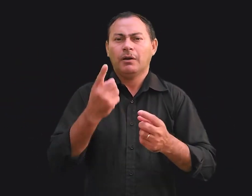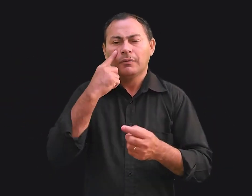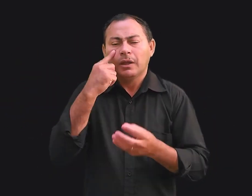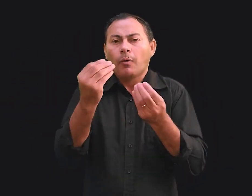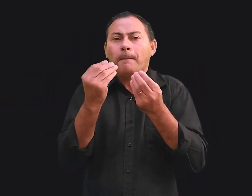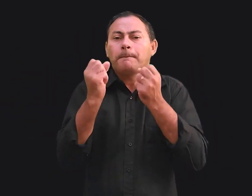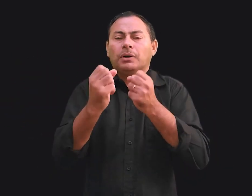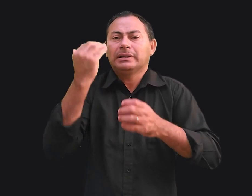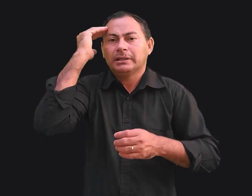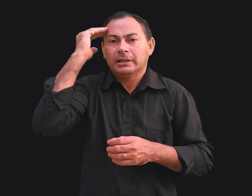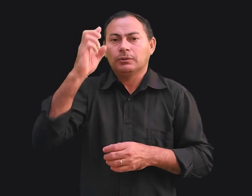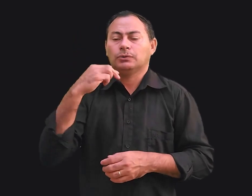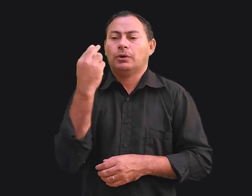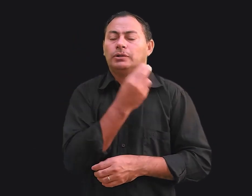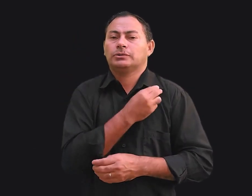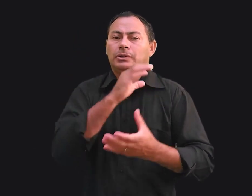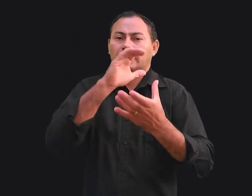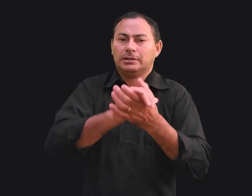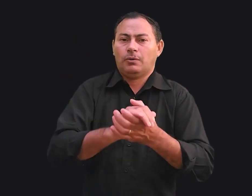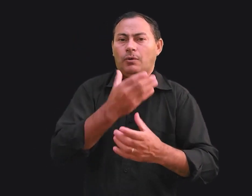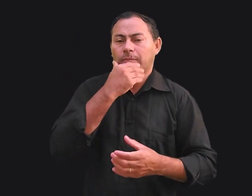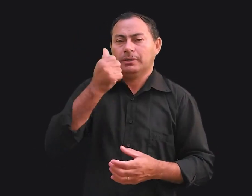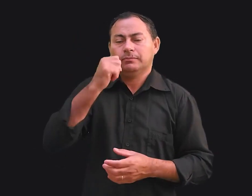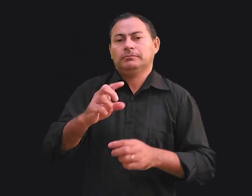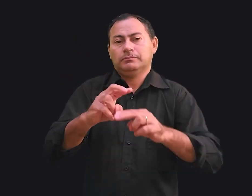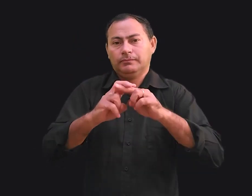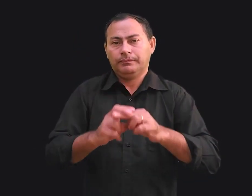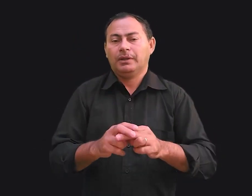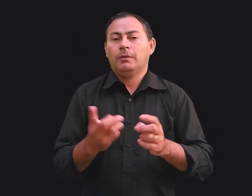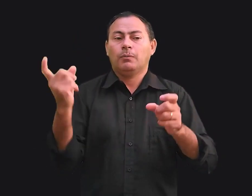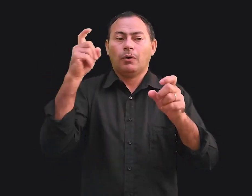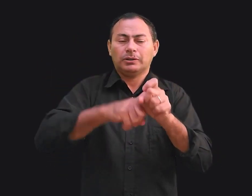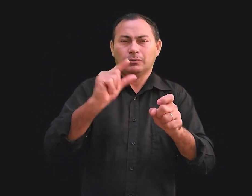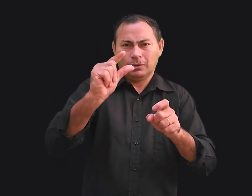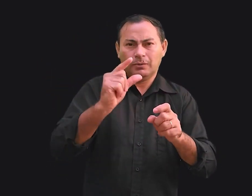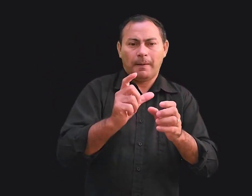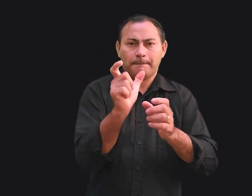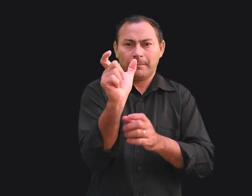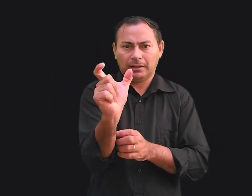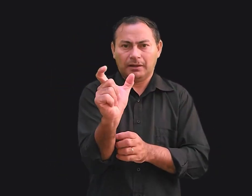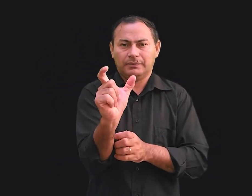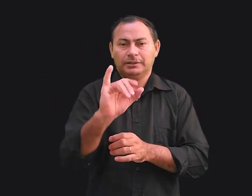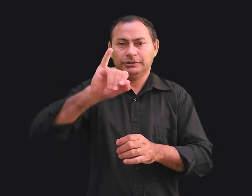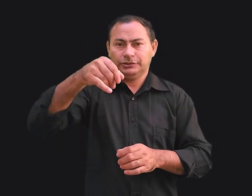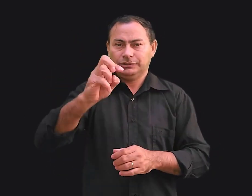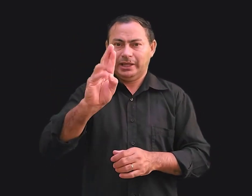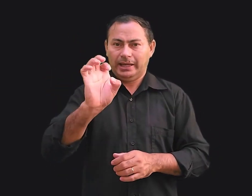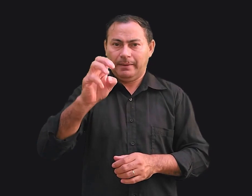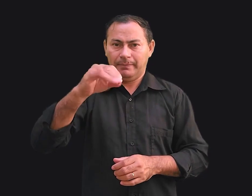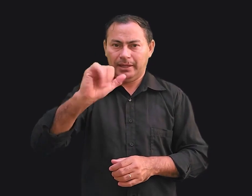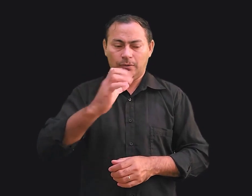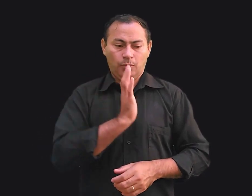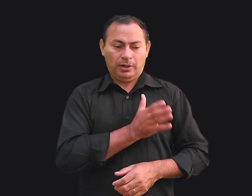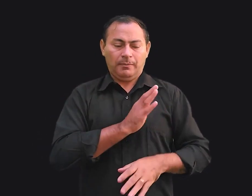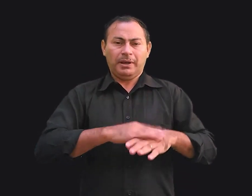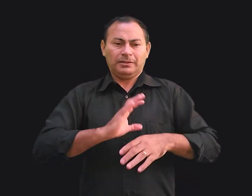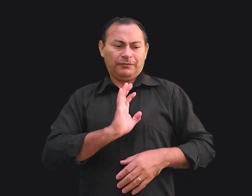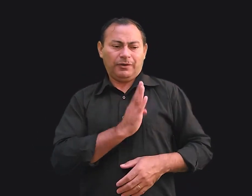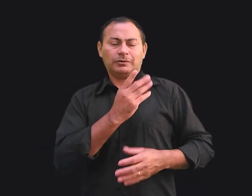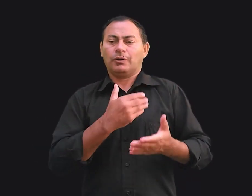vamos ver como podemos entender o nosso cônjuge. Para tanto, vamos voltar mais uma vez às palavras de Jeremias. O coração é mais enganoso que